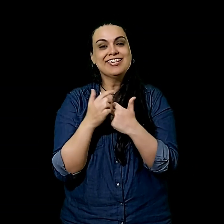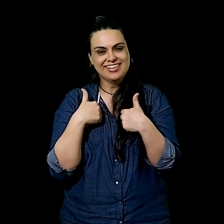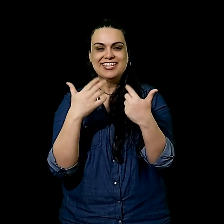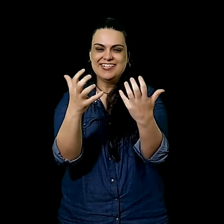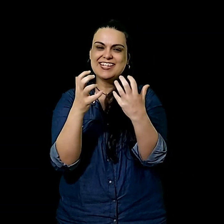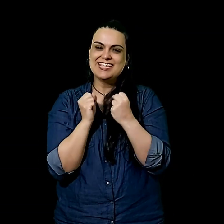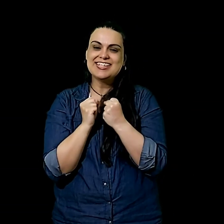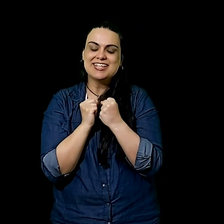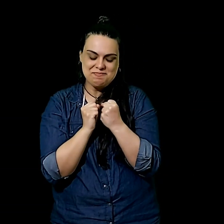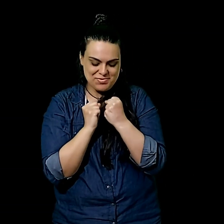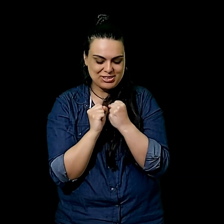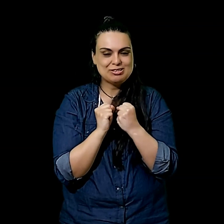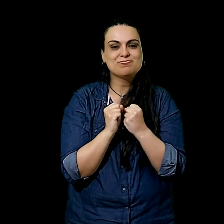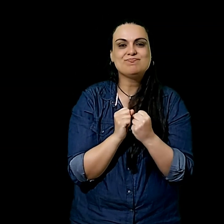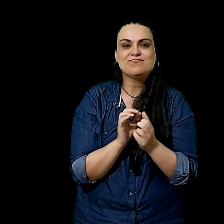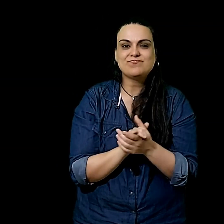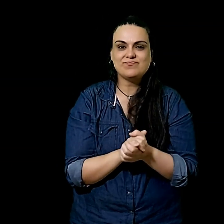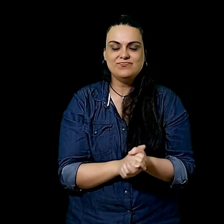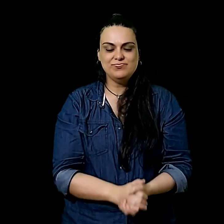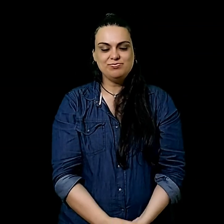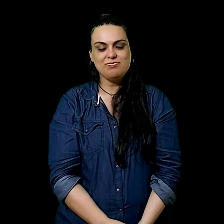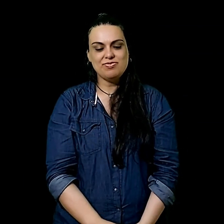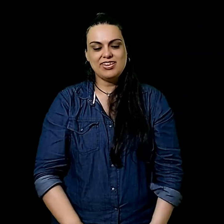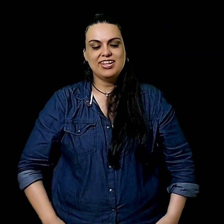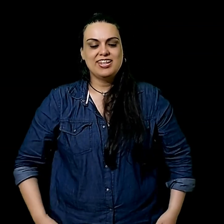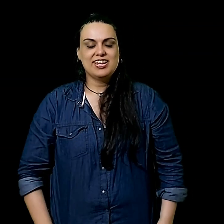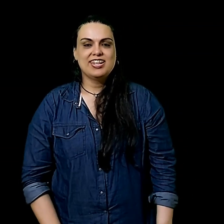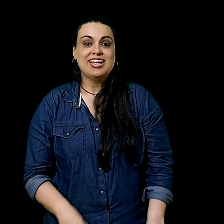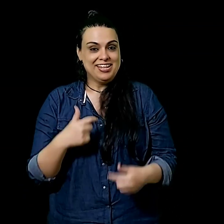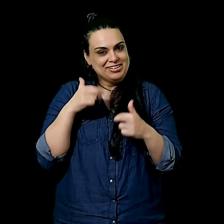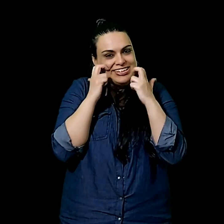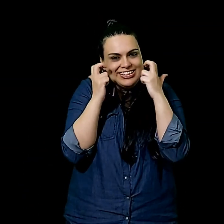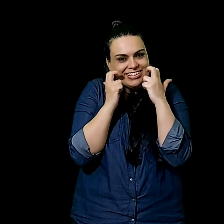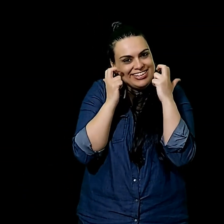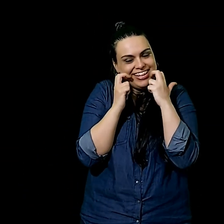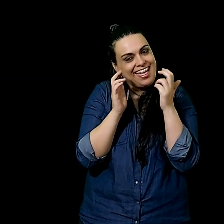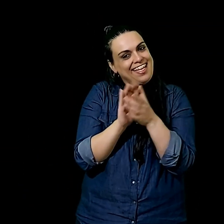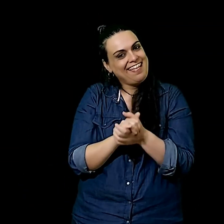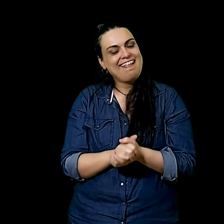Eu recebo. O que mais que eu posso falar? Eu tô meio tímida.